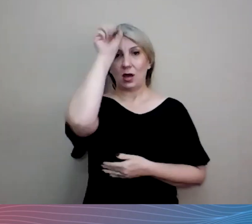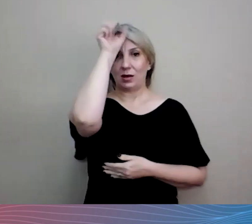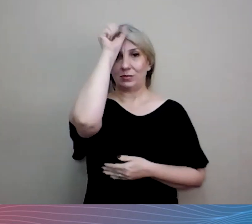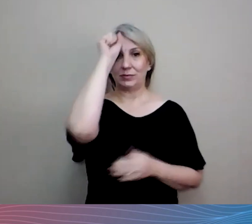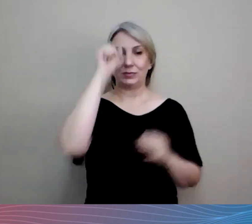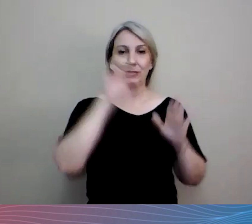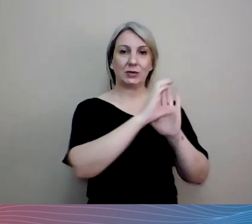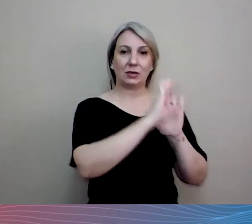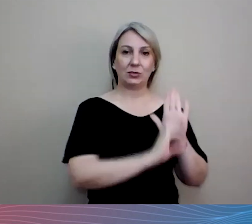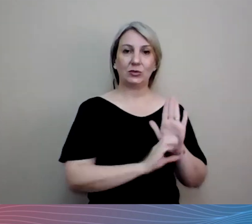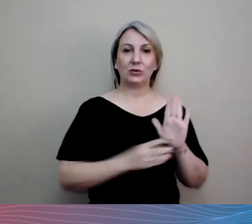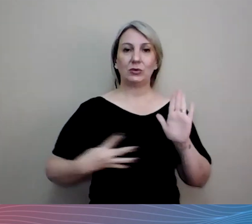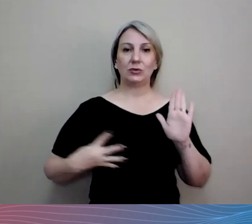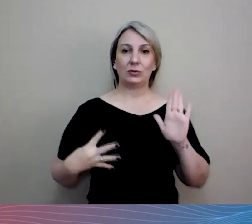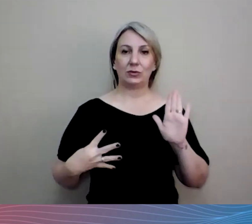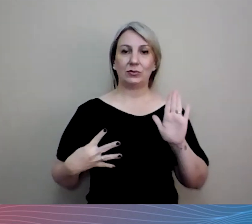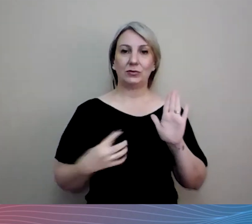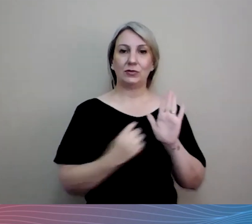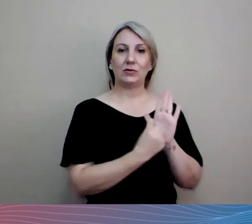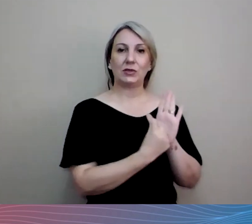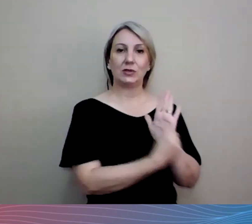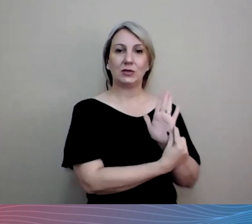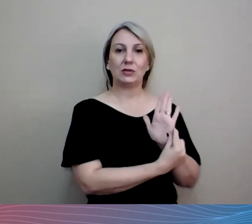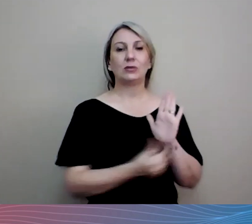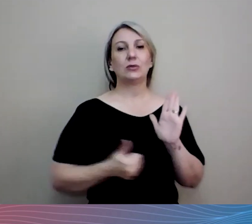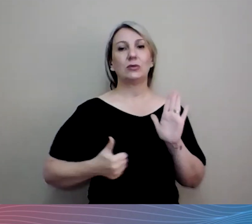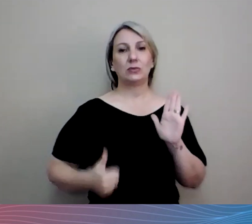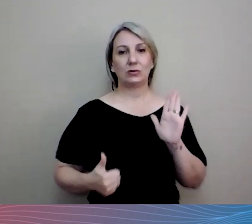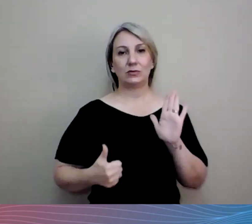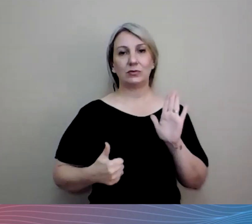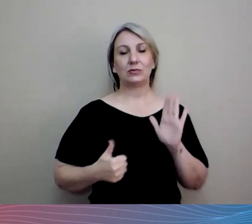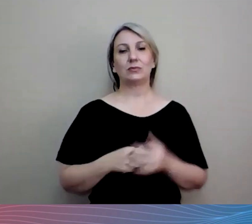Capítulo 4, versículo 1. Que diz: